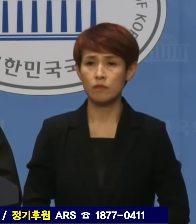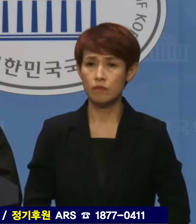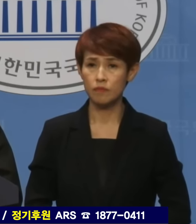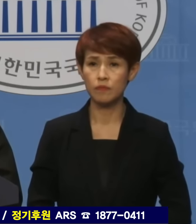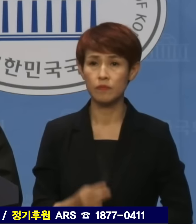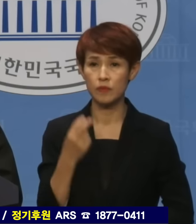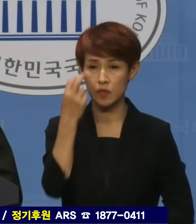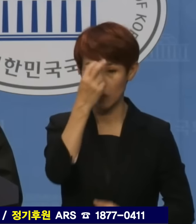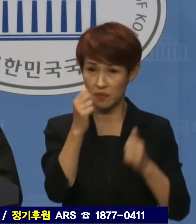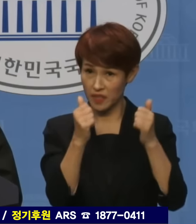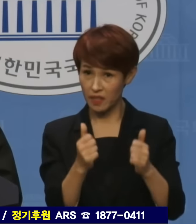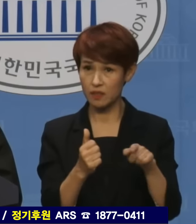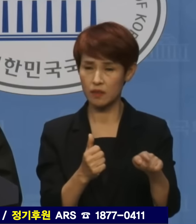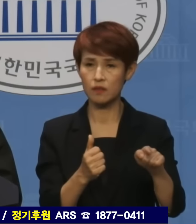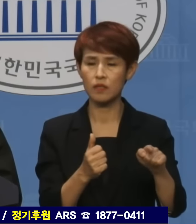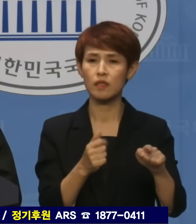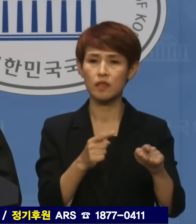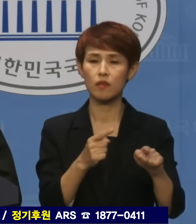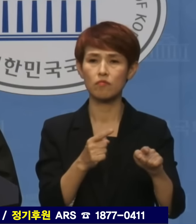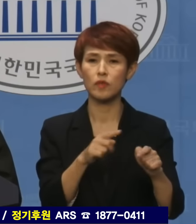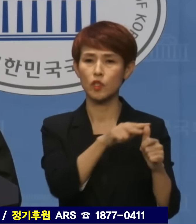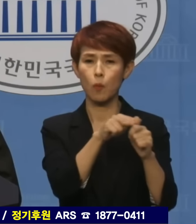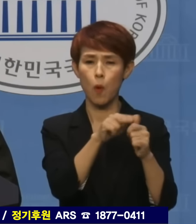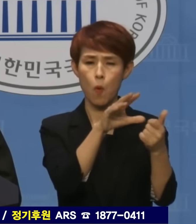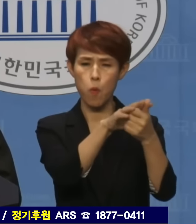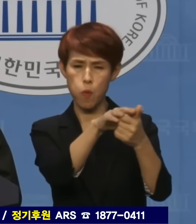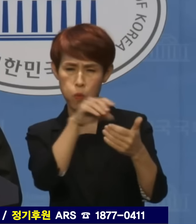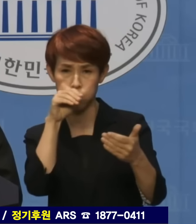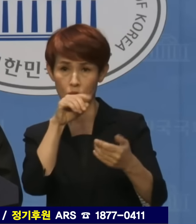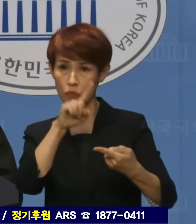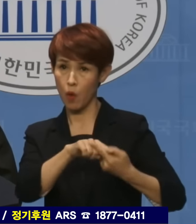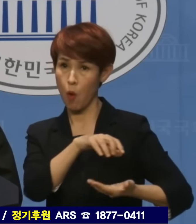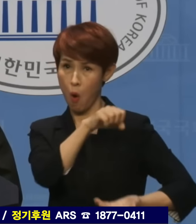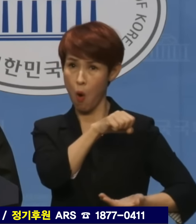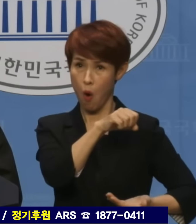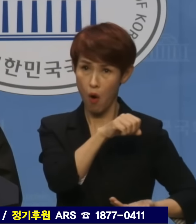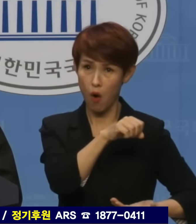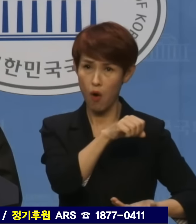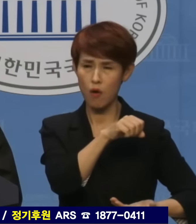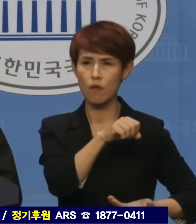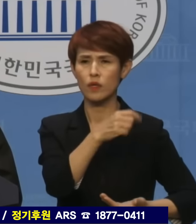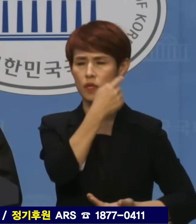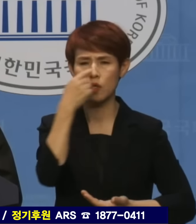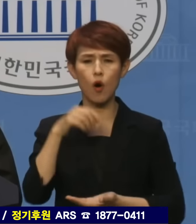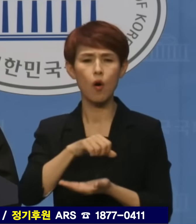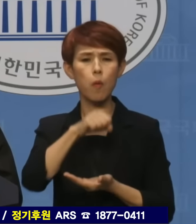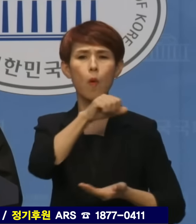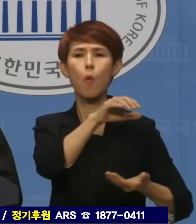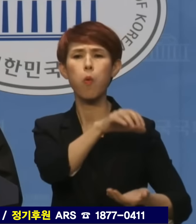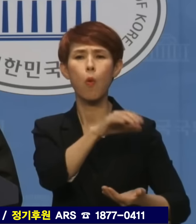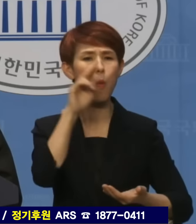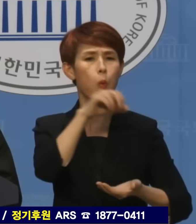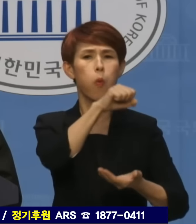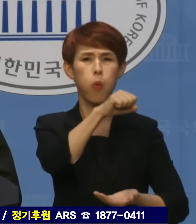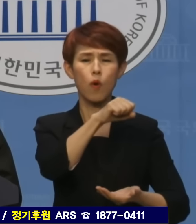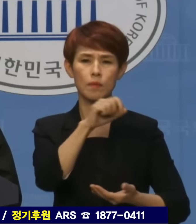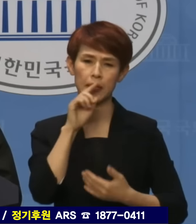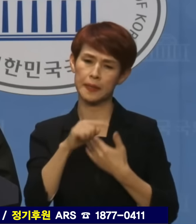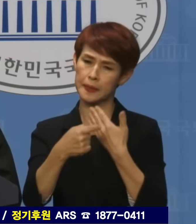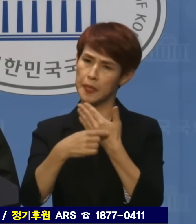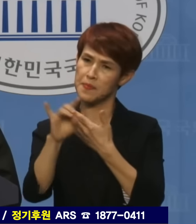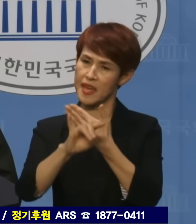그런데도 검찰은 디넷을 그냥 둘 겁니까? 증거가치 보전을 위한다는 것은 사실